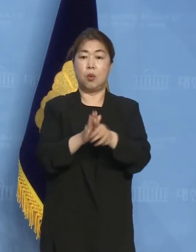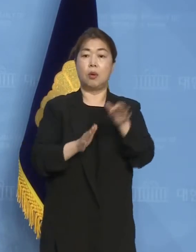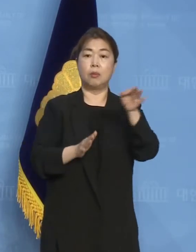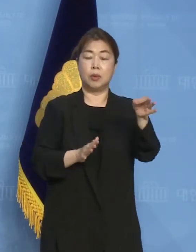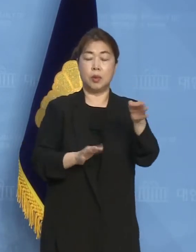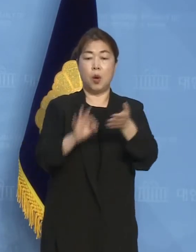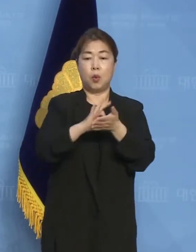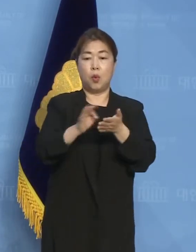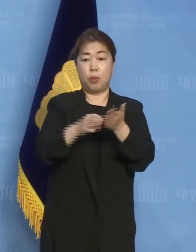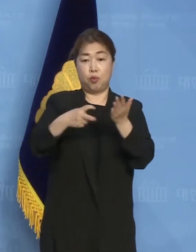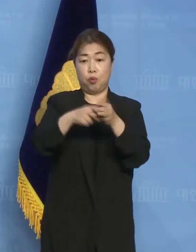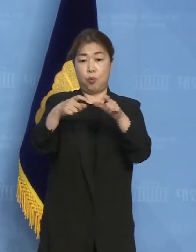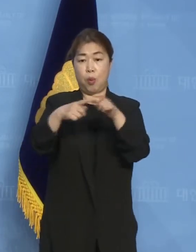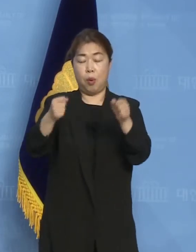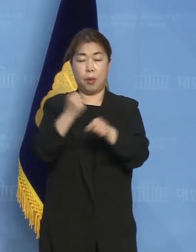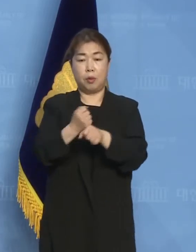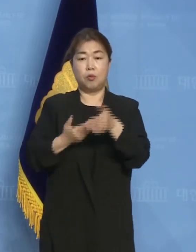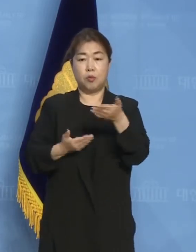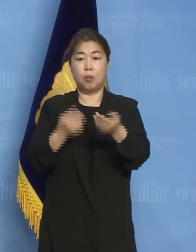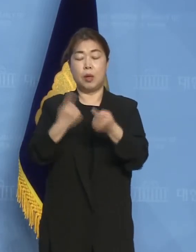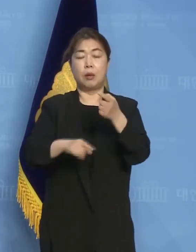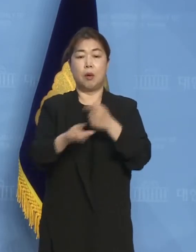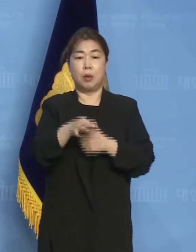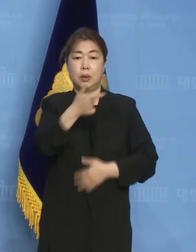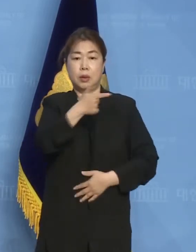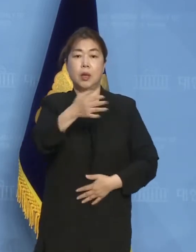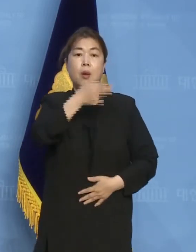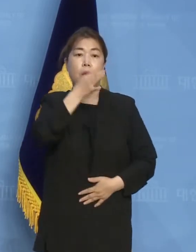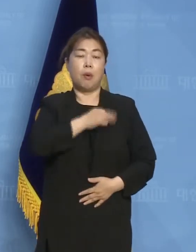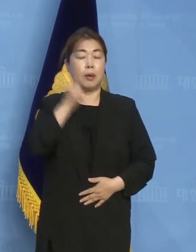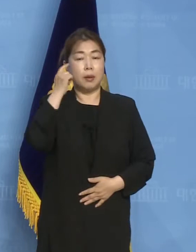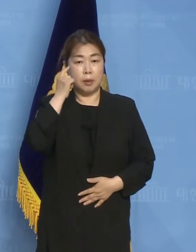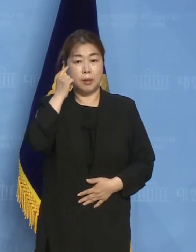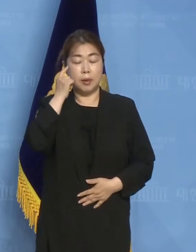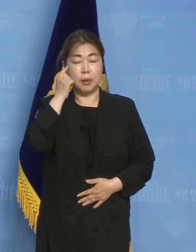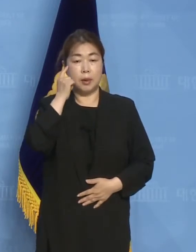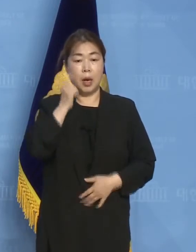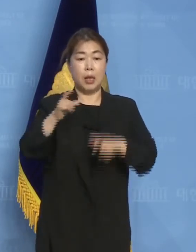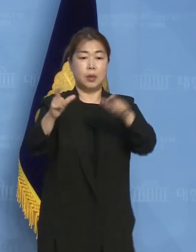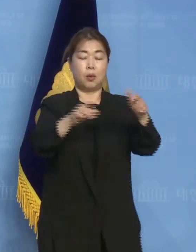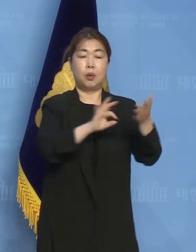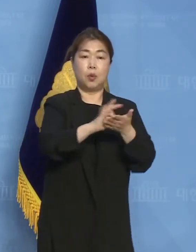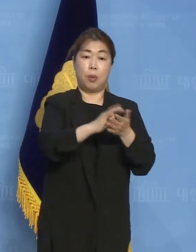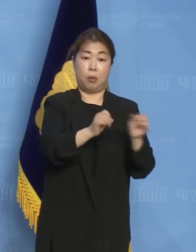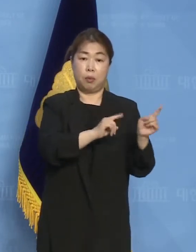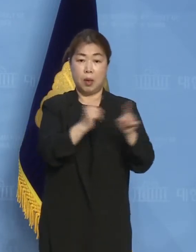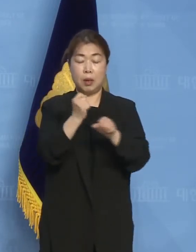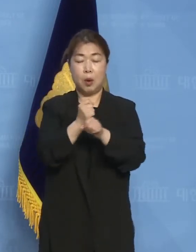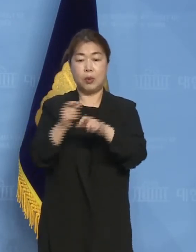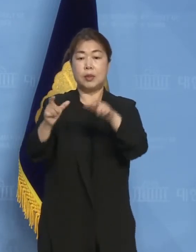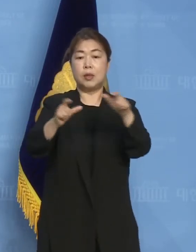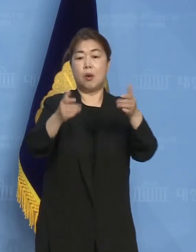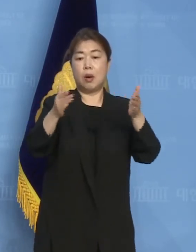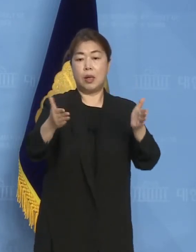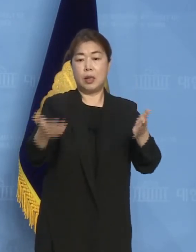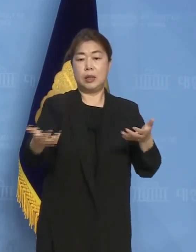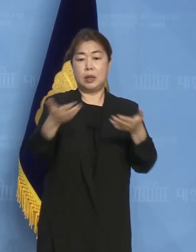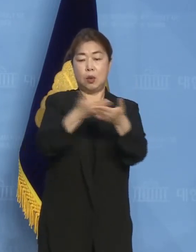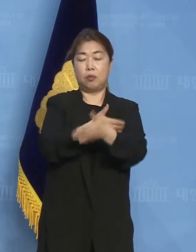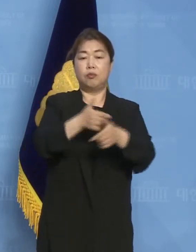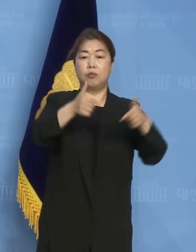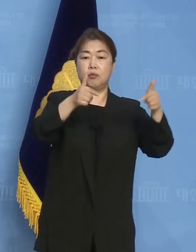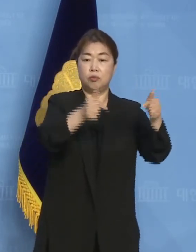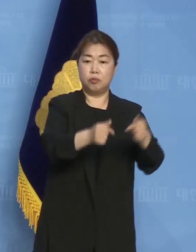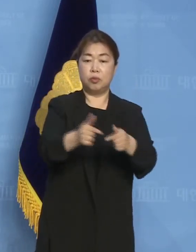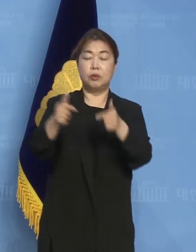쿠폰 발행보다도 더 큰 방역 효과를 낳을 수 있습니다. 지역 내 소비를 활성화하고 지역 간의 이동을 줄여